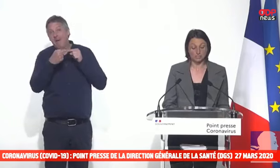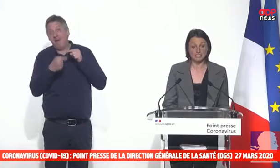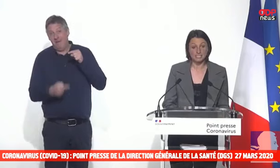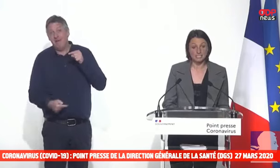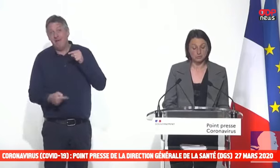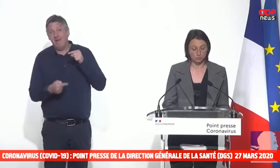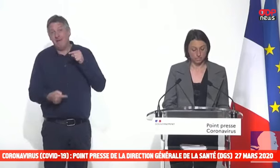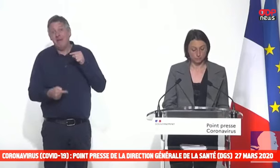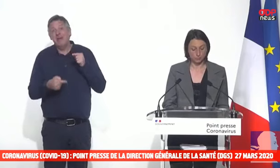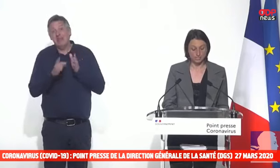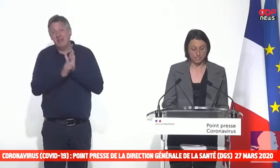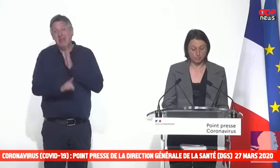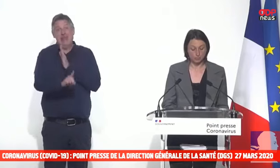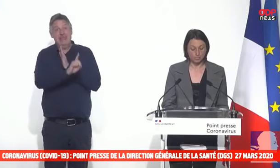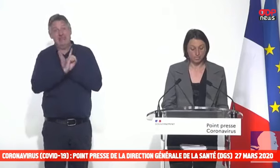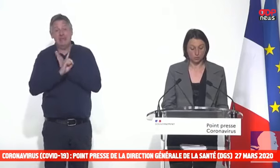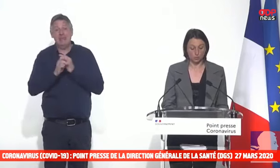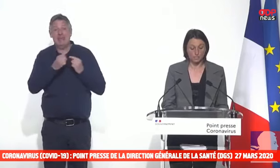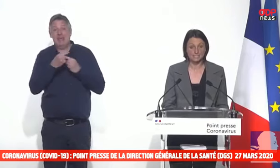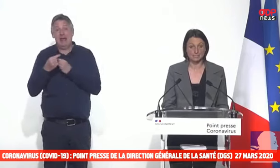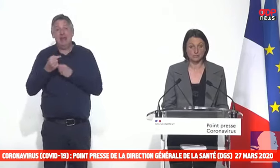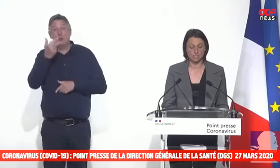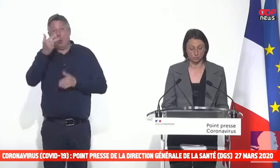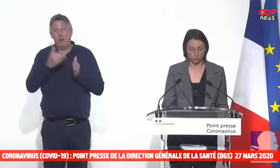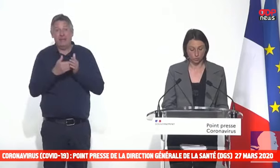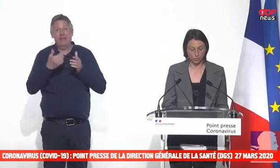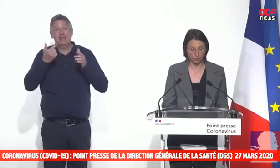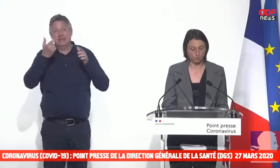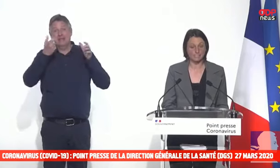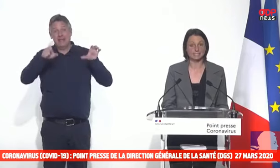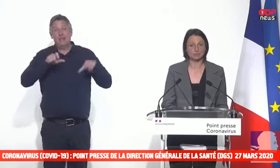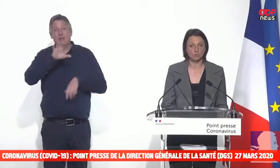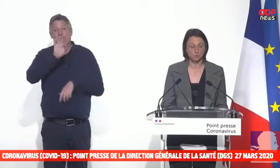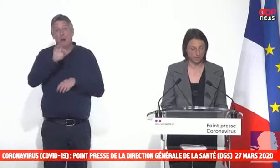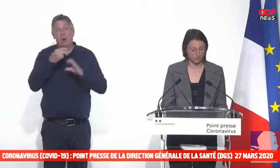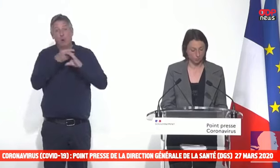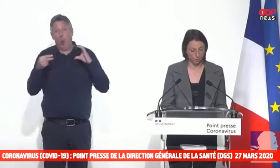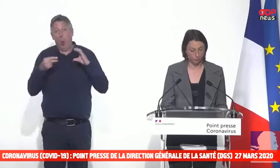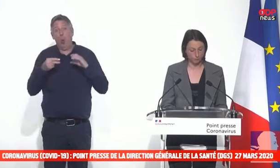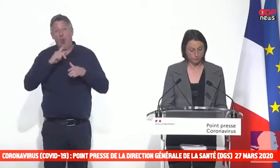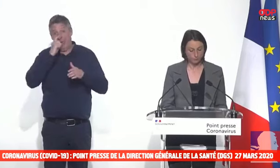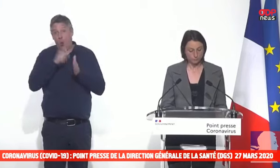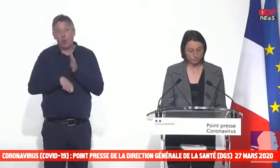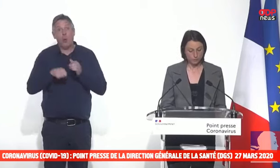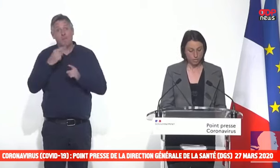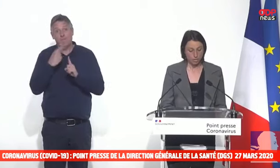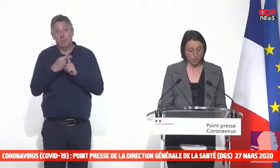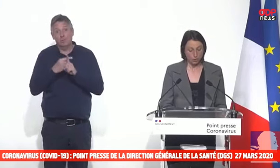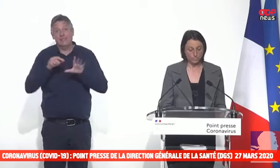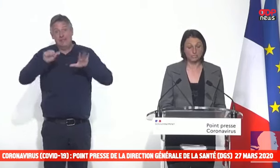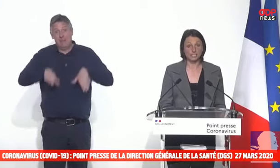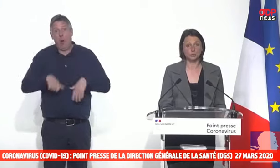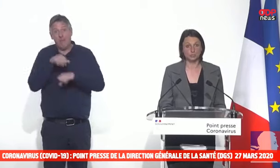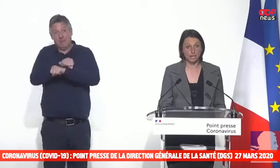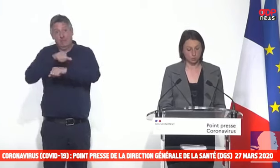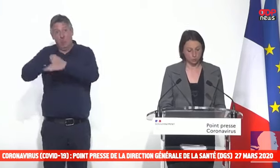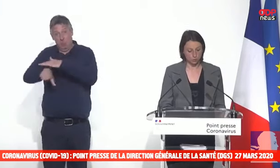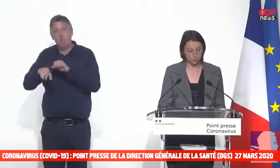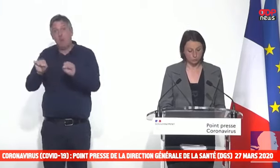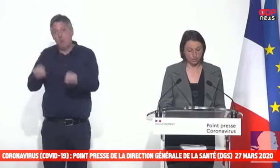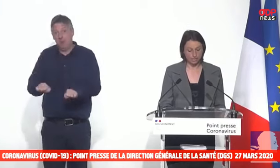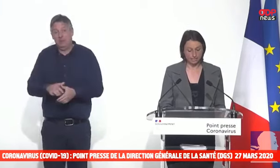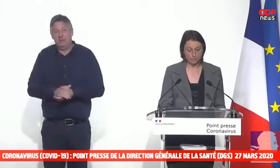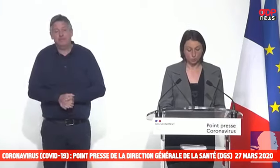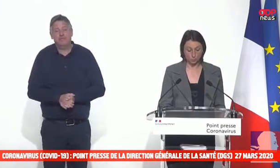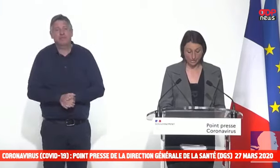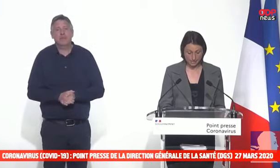C'est un délit qui devient punissable jusqu'à 3 750 euros d'amende et 6 mois d'emprisonnement. Au niveau national, le nombre